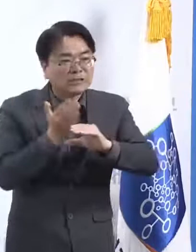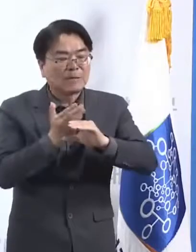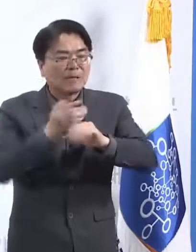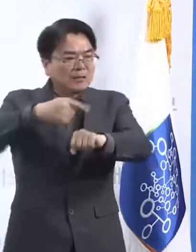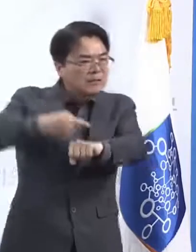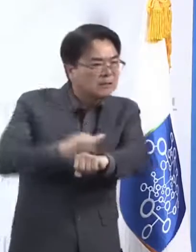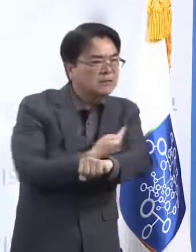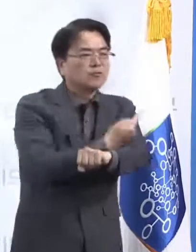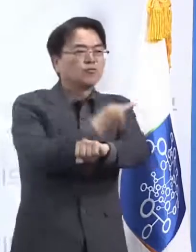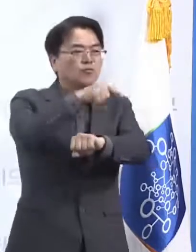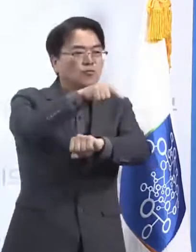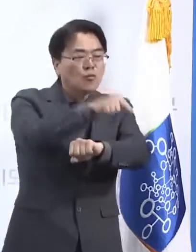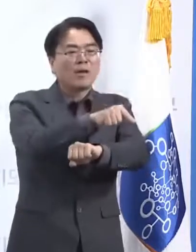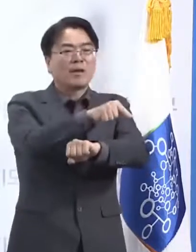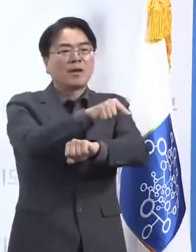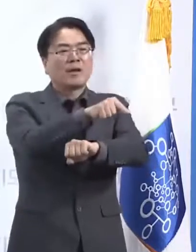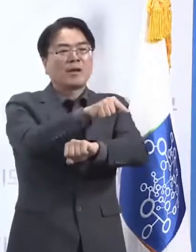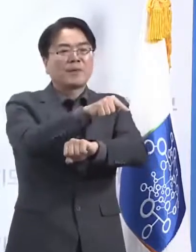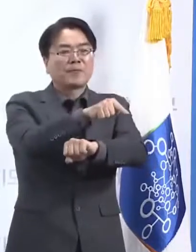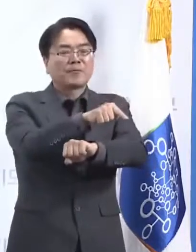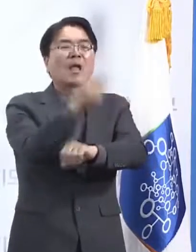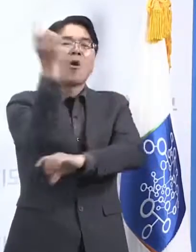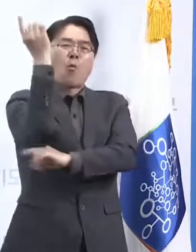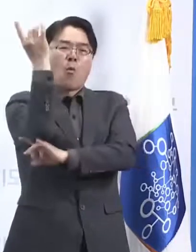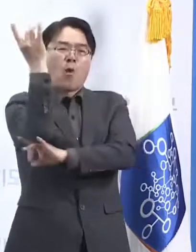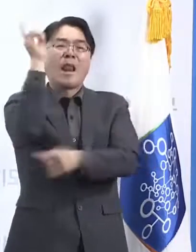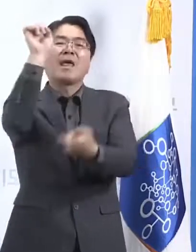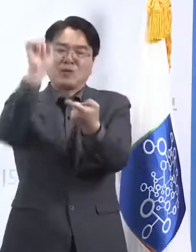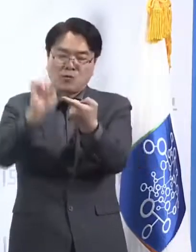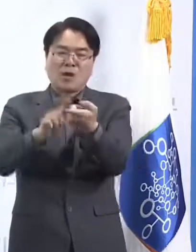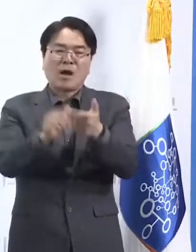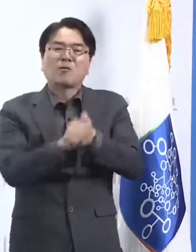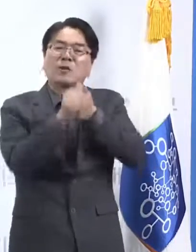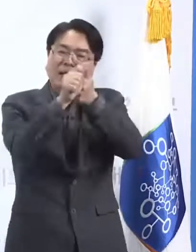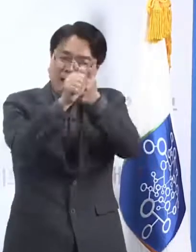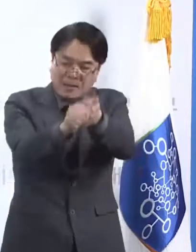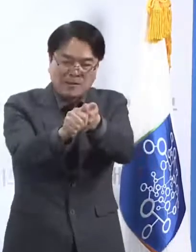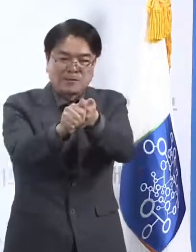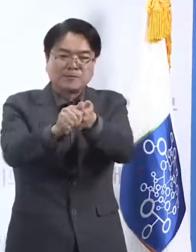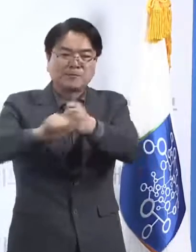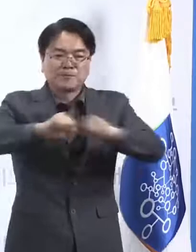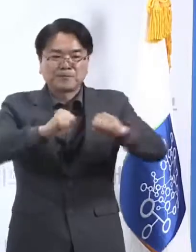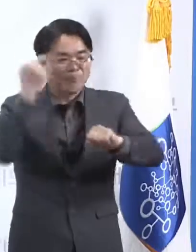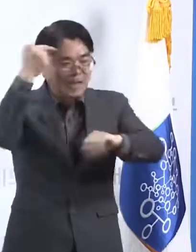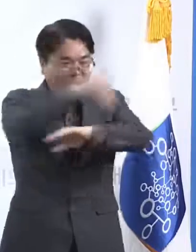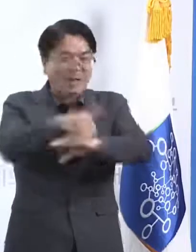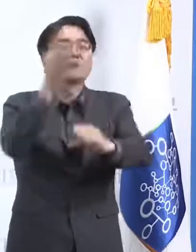영역에서의 대응 방침은 기존의 것과 다르지 않다는 점을 말씀드립니다.